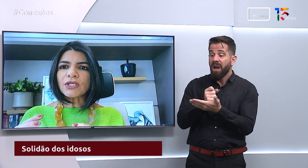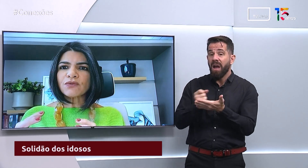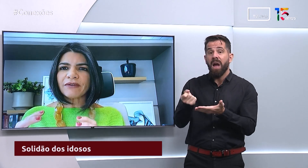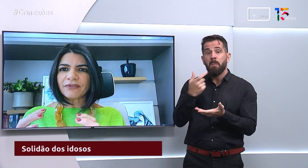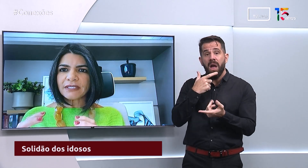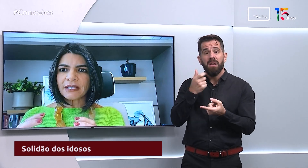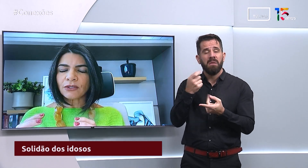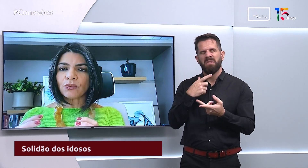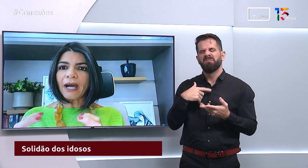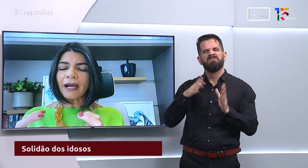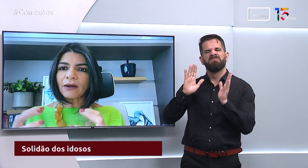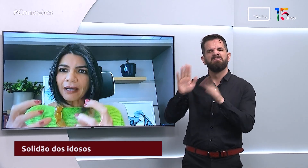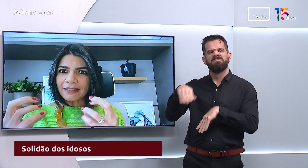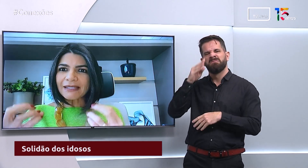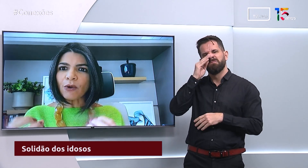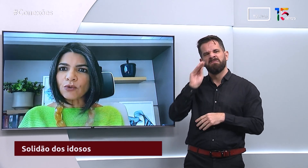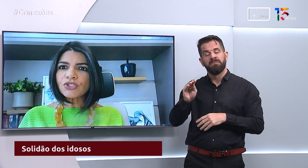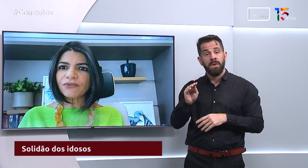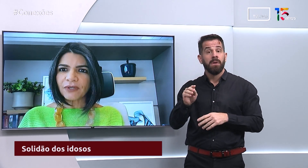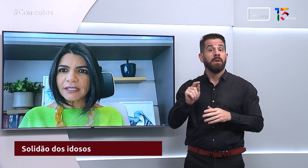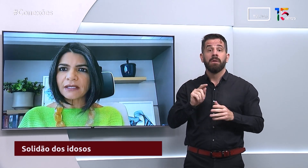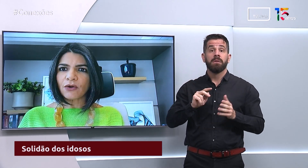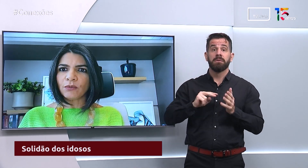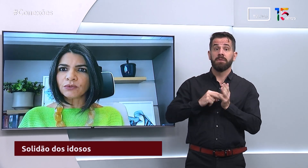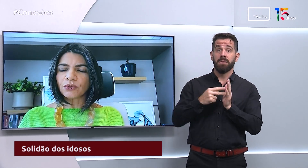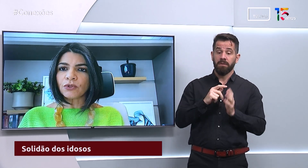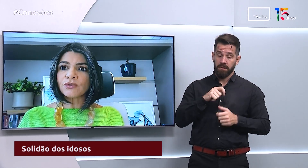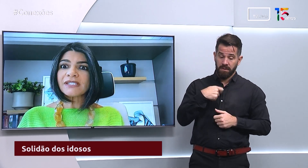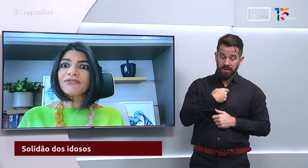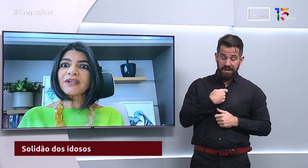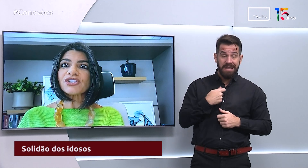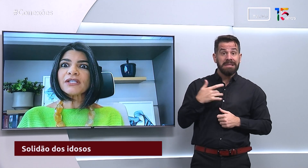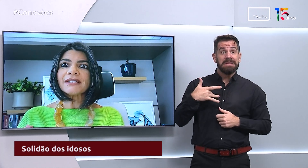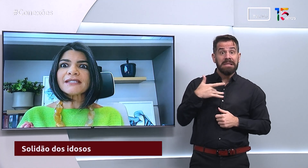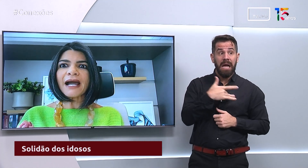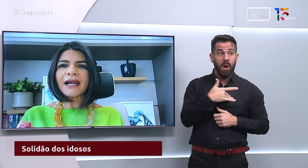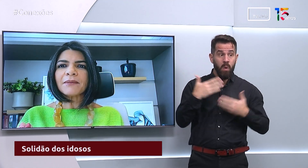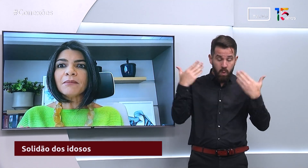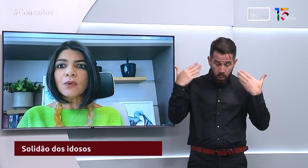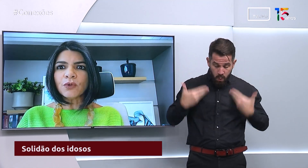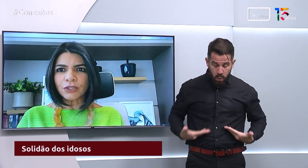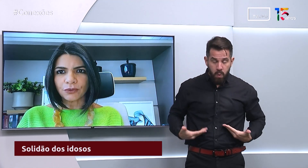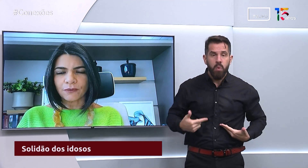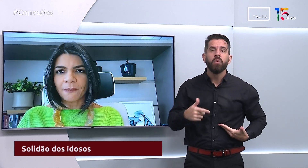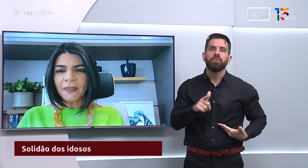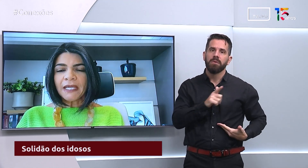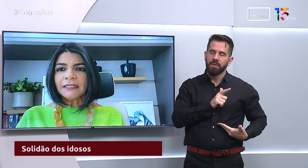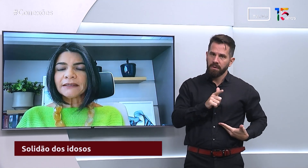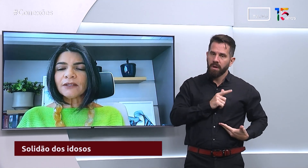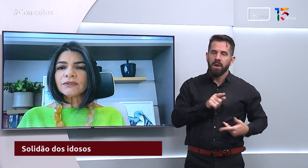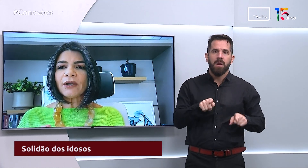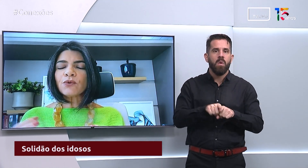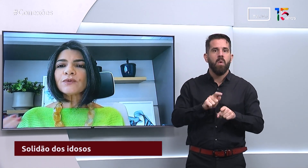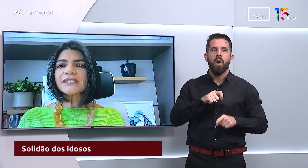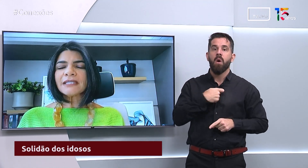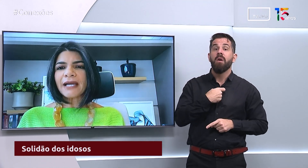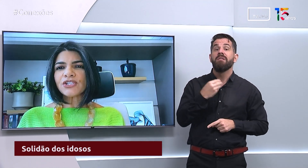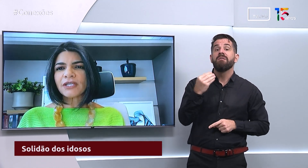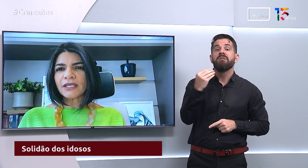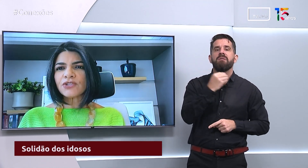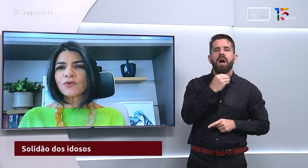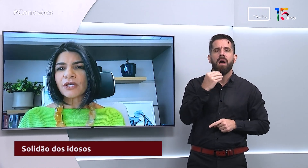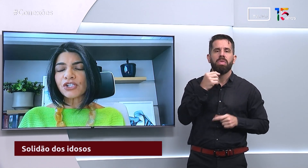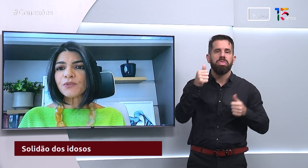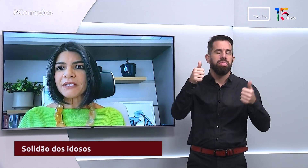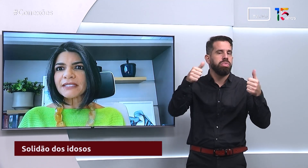tudo isso vai fazendo a saúde física como um todo se fragilizar muito. Então, tem alguns sinais